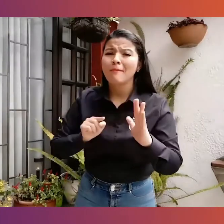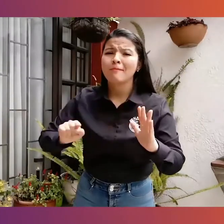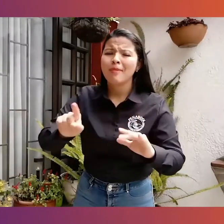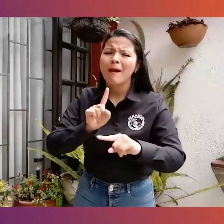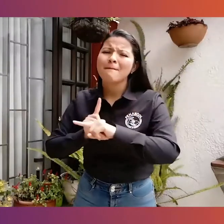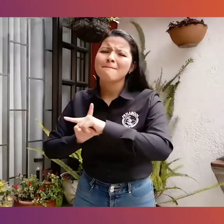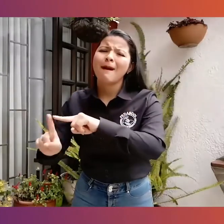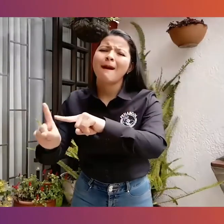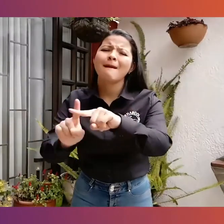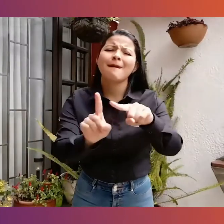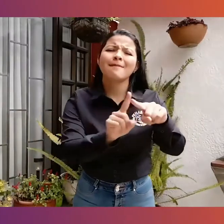disponibles.